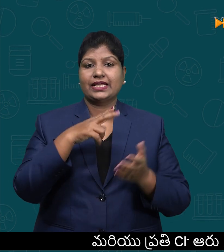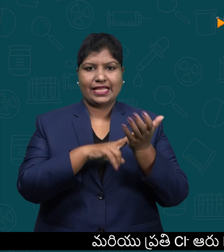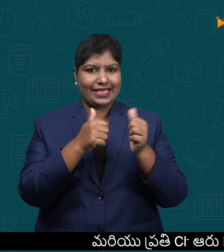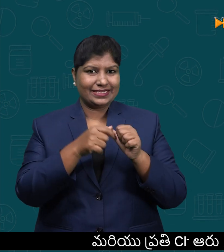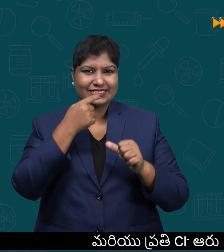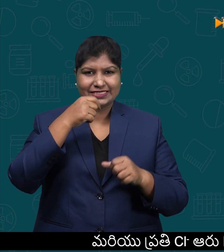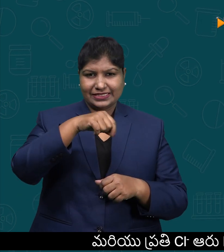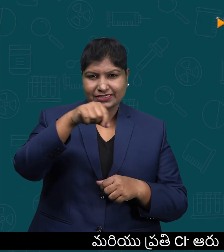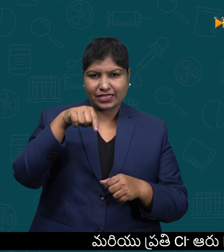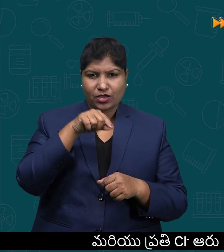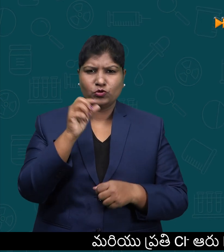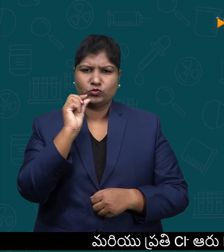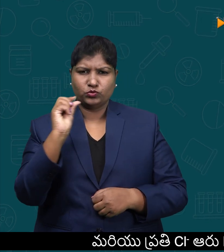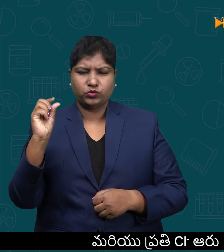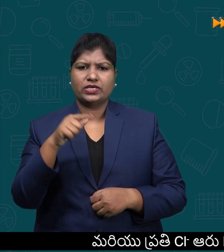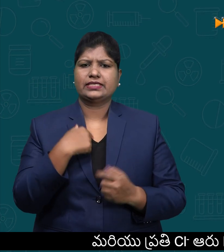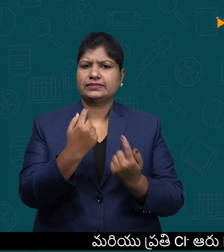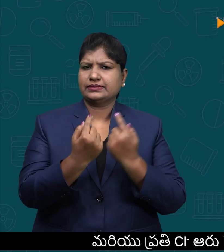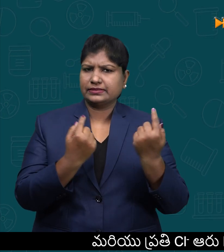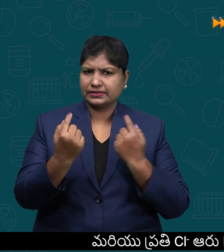6 Na అయాన్లతో చుట్టబడి ఉంటుంది.